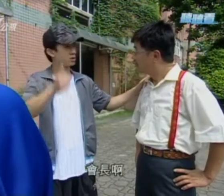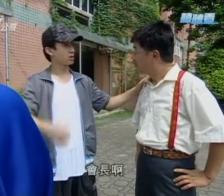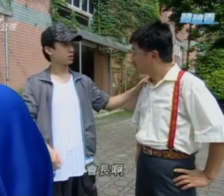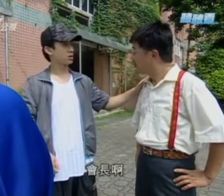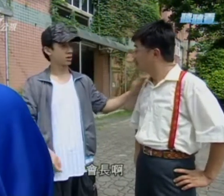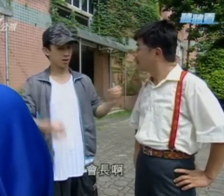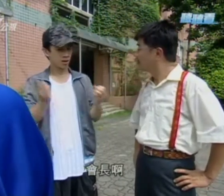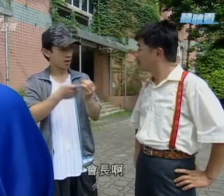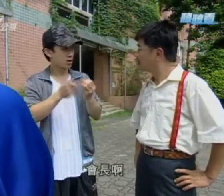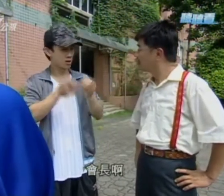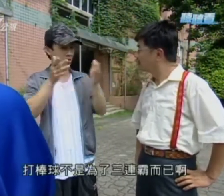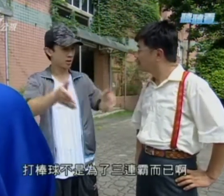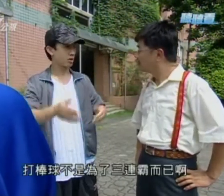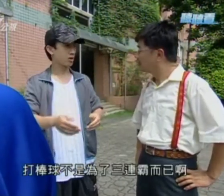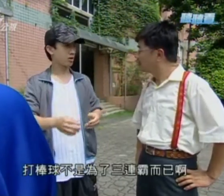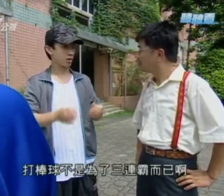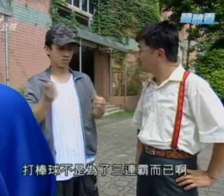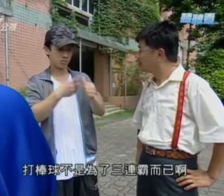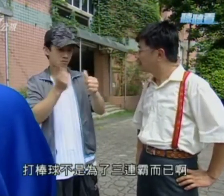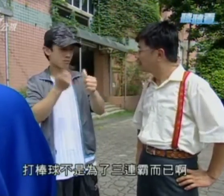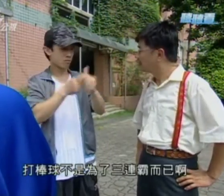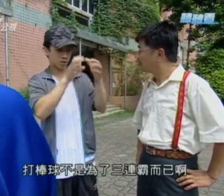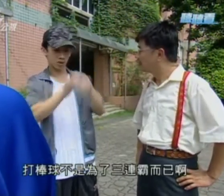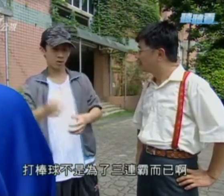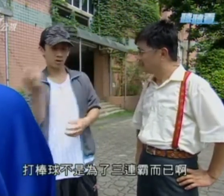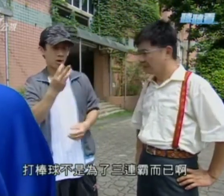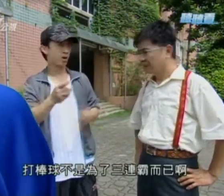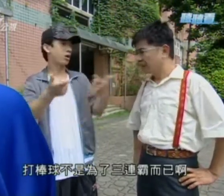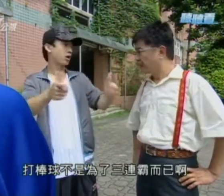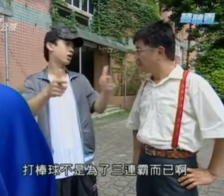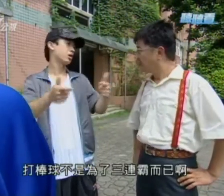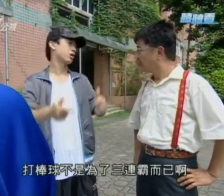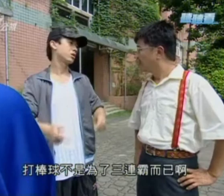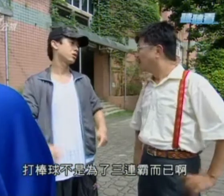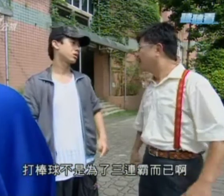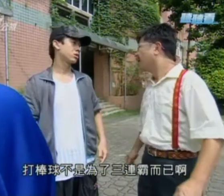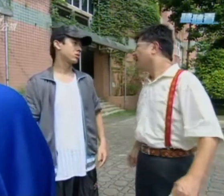会长啊，打棒球不是为了三连霸而已啊。